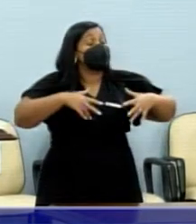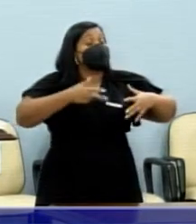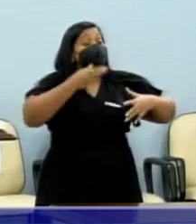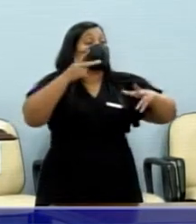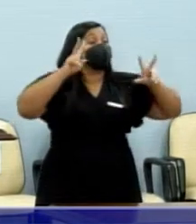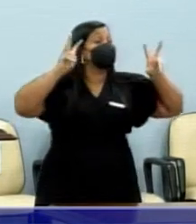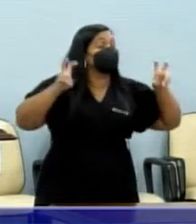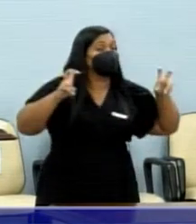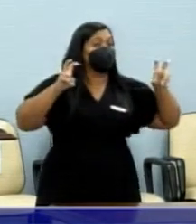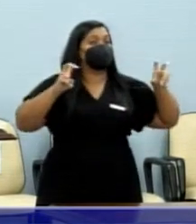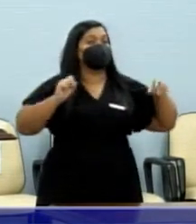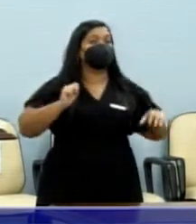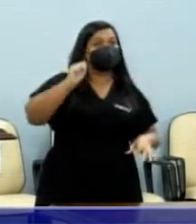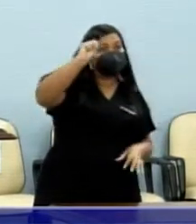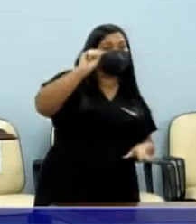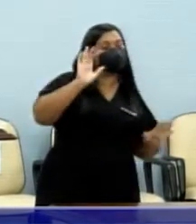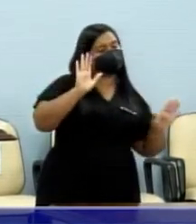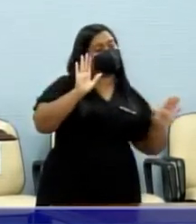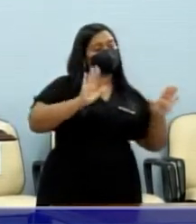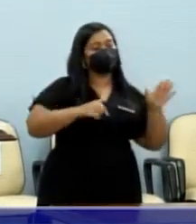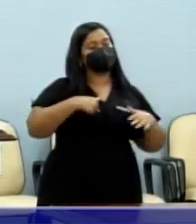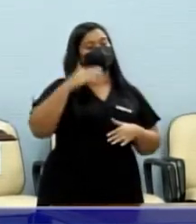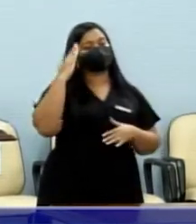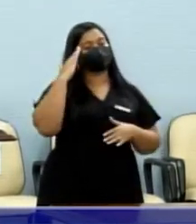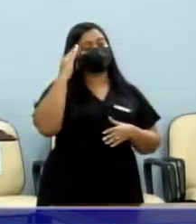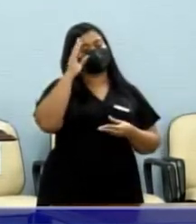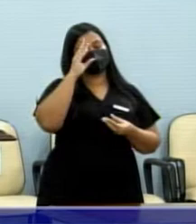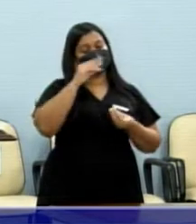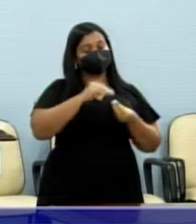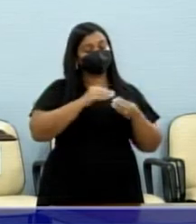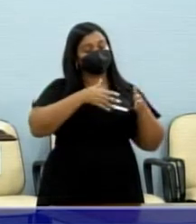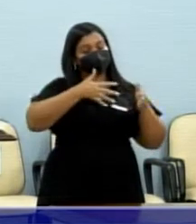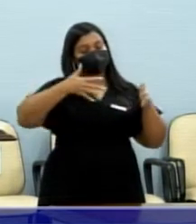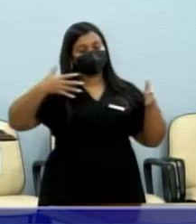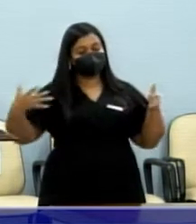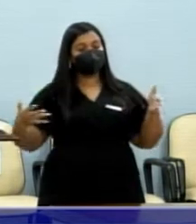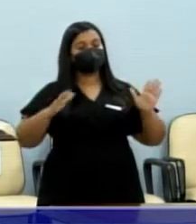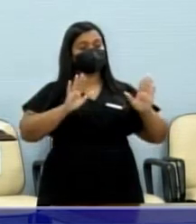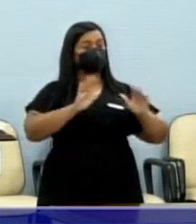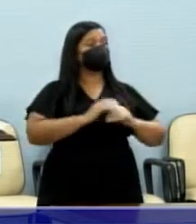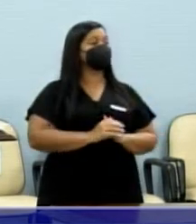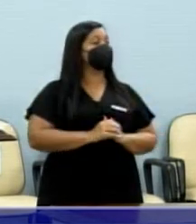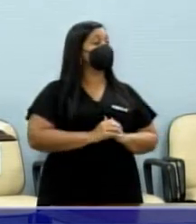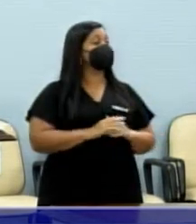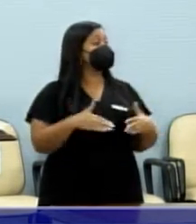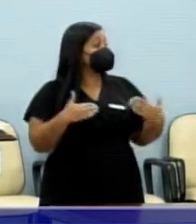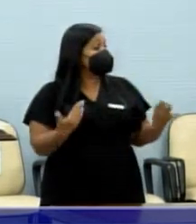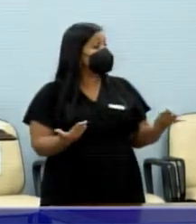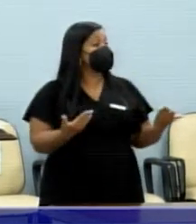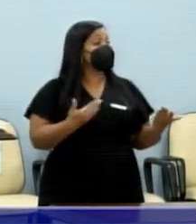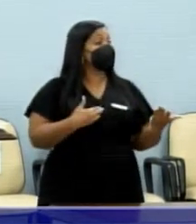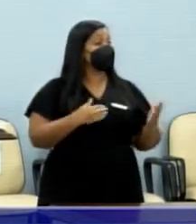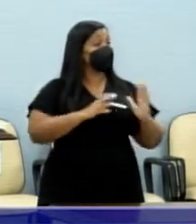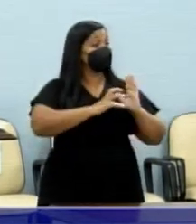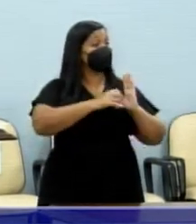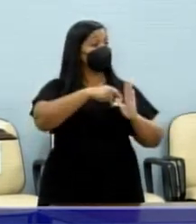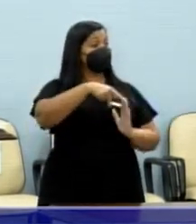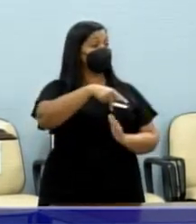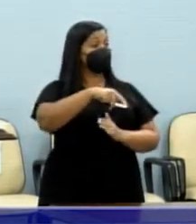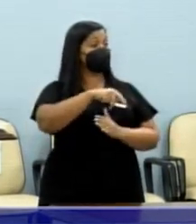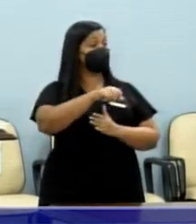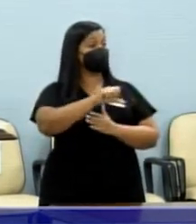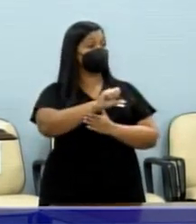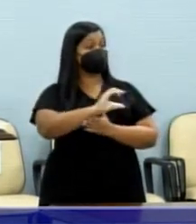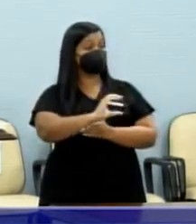né? Bom, talvez eu saiba. Vamos ver aqui se no decorrer da minha fala a gente descobre. O PCB faz 100 anos